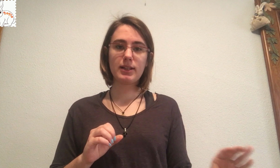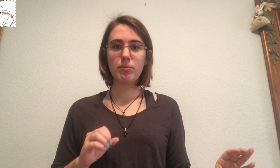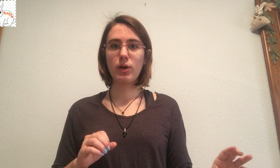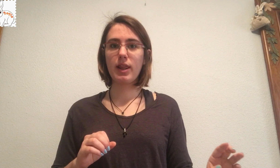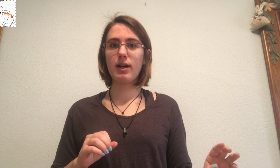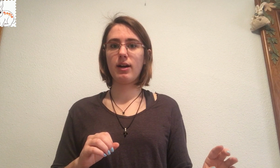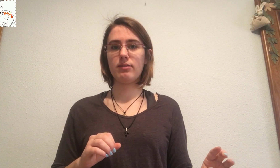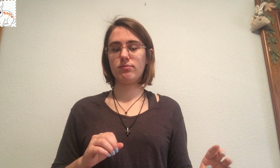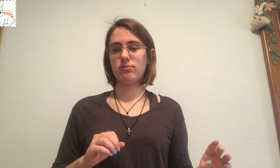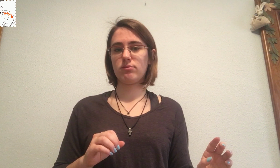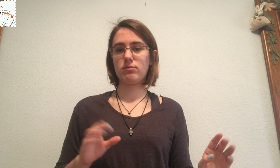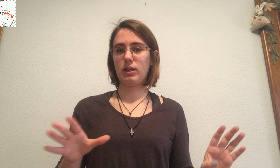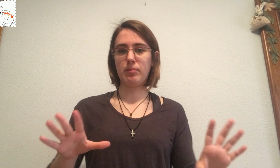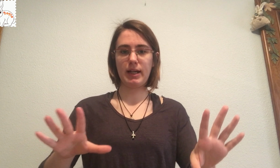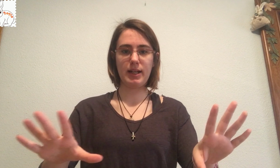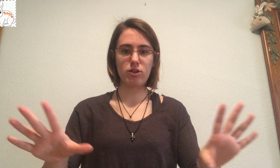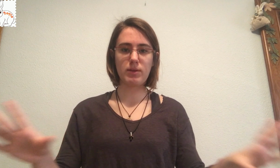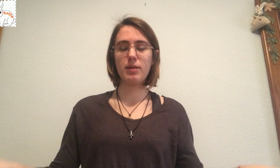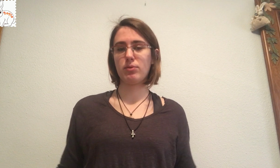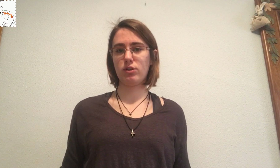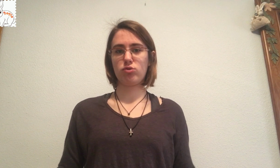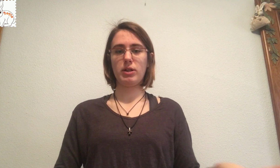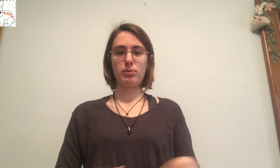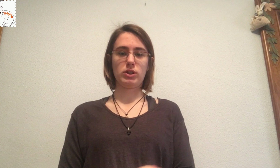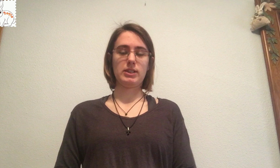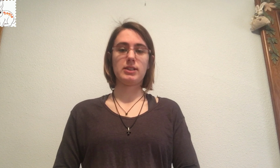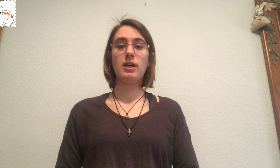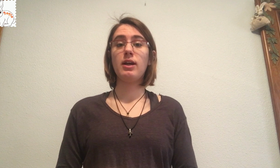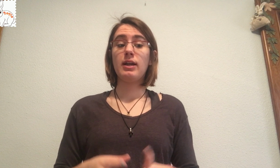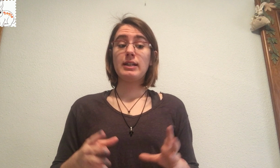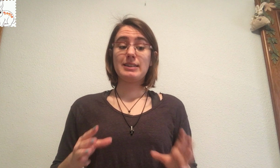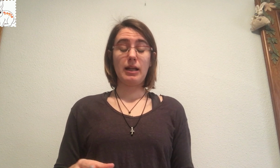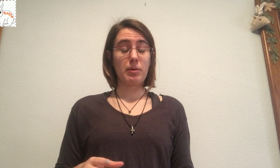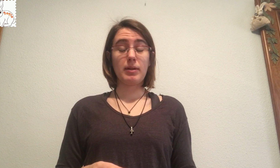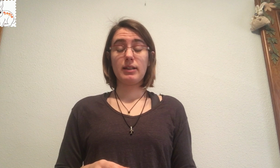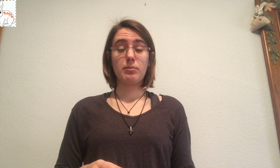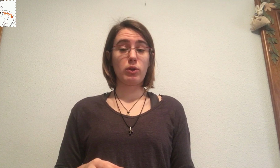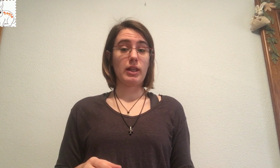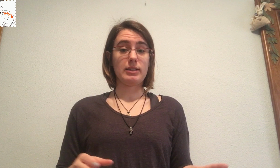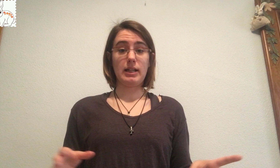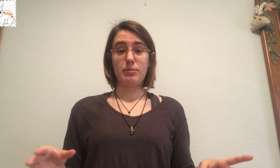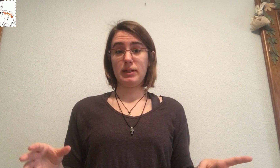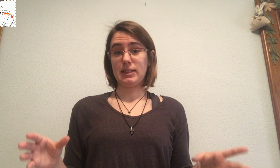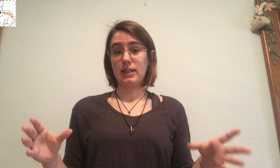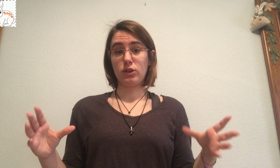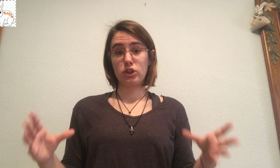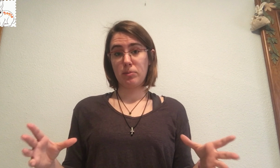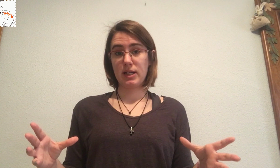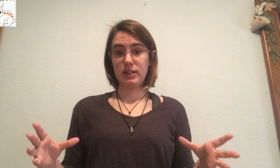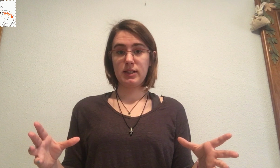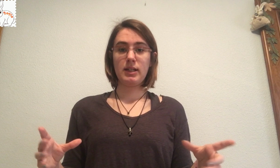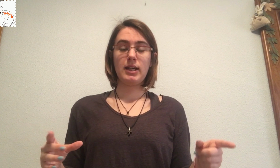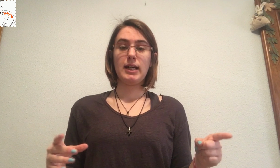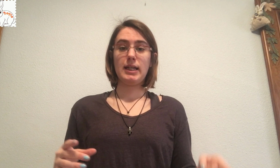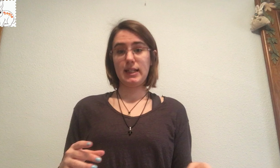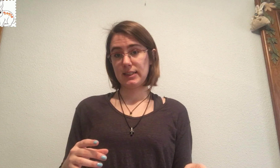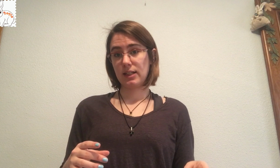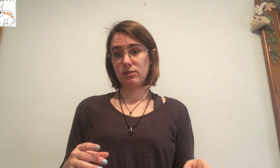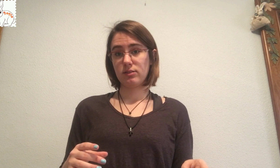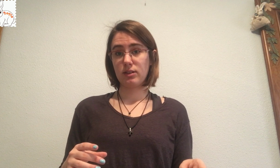temporada Imaginaros, ¿vale? Poneros una hipótesis Si la primera temporada te la ves en dos semanas Esta